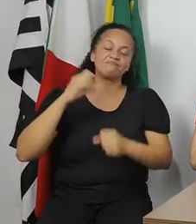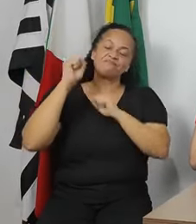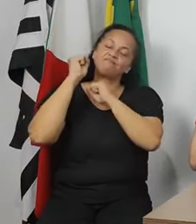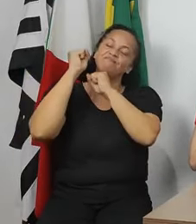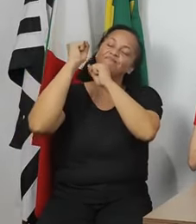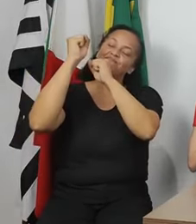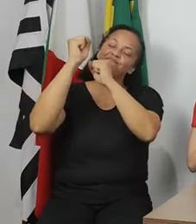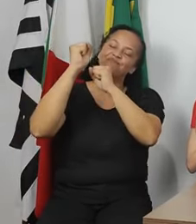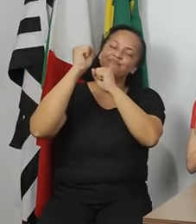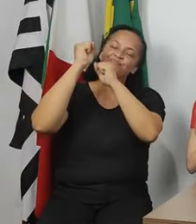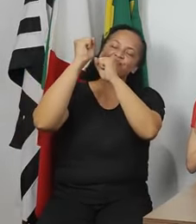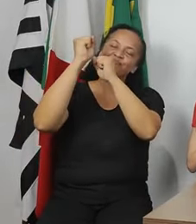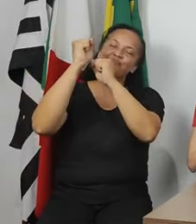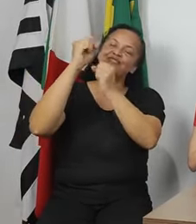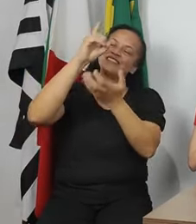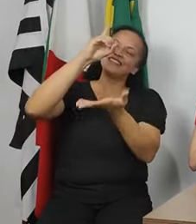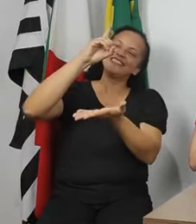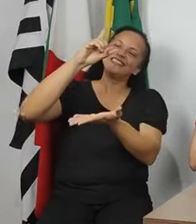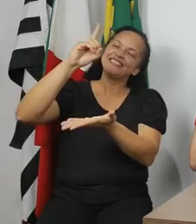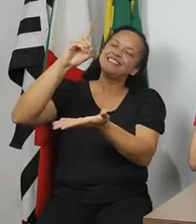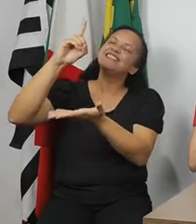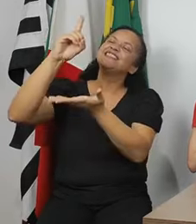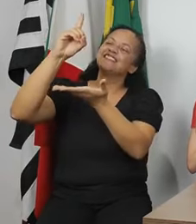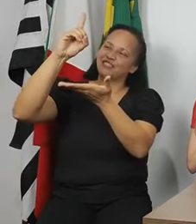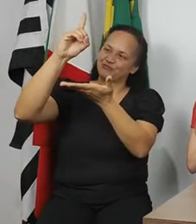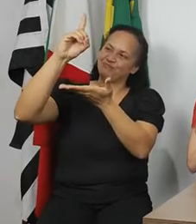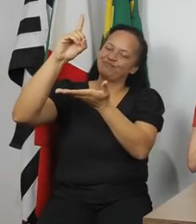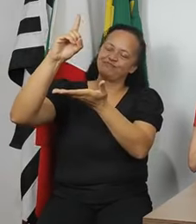Deus, poderoso